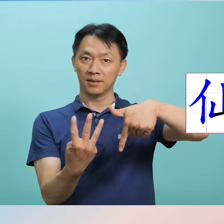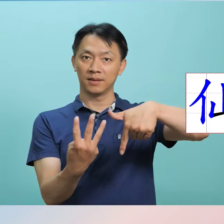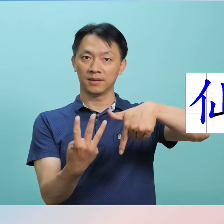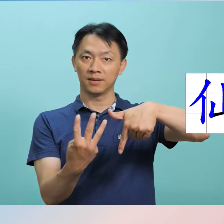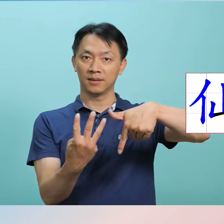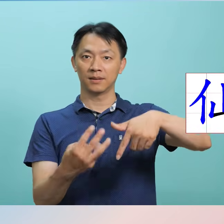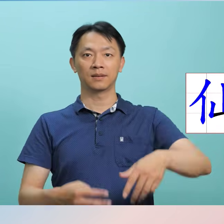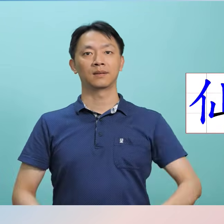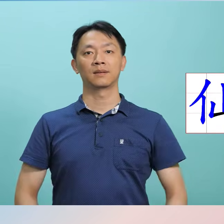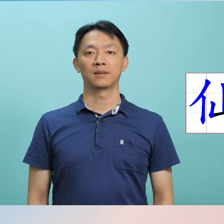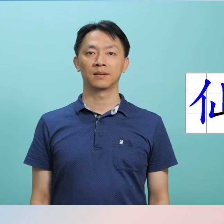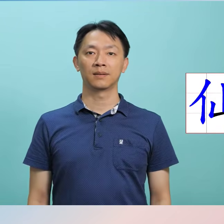先